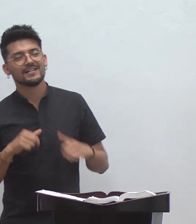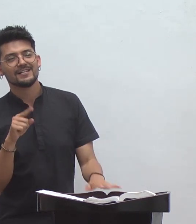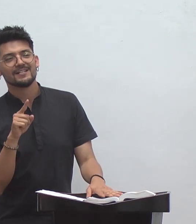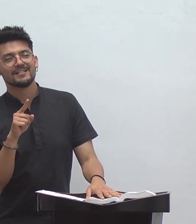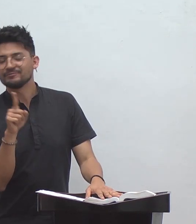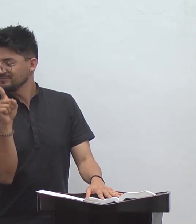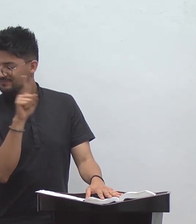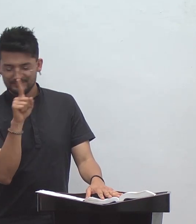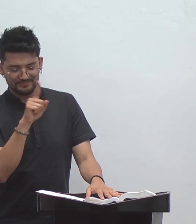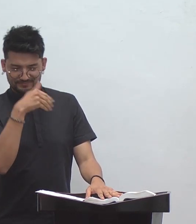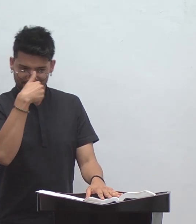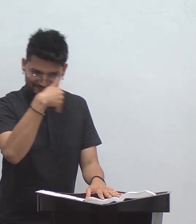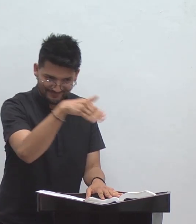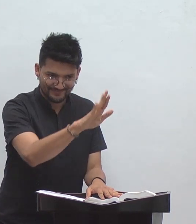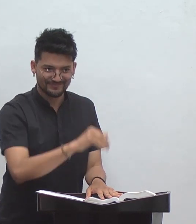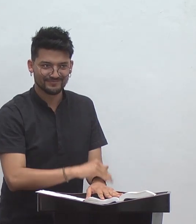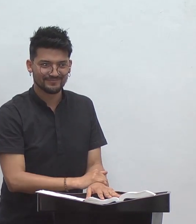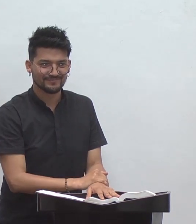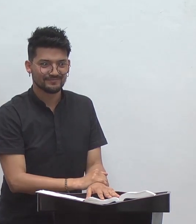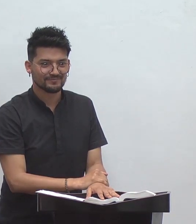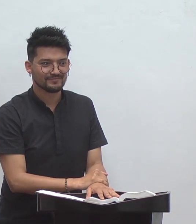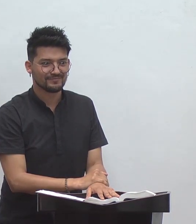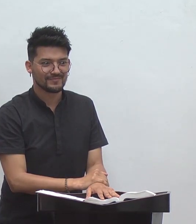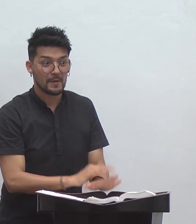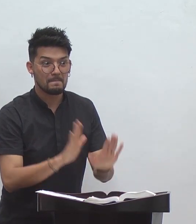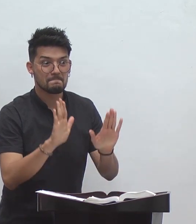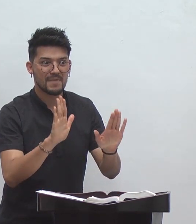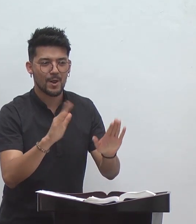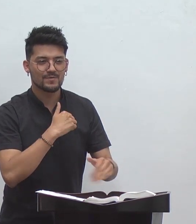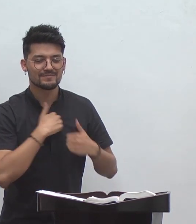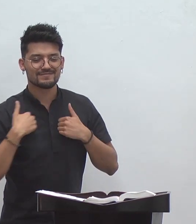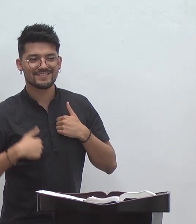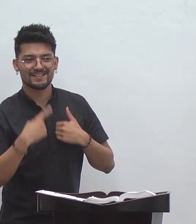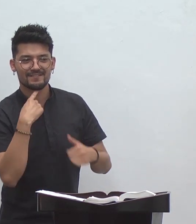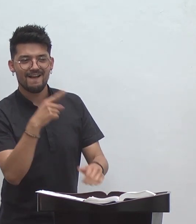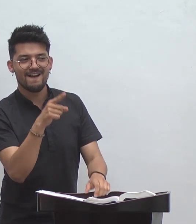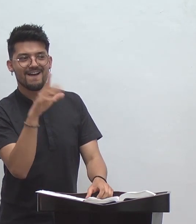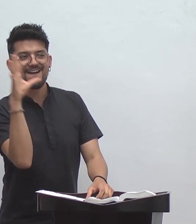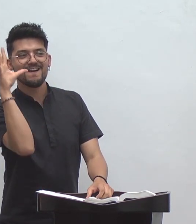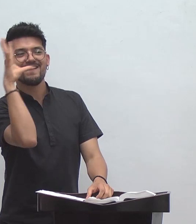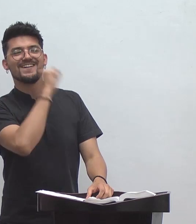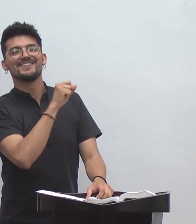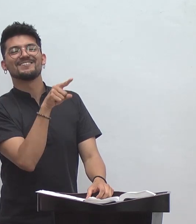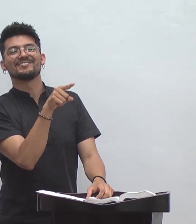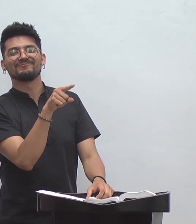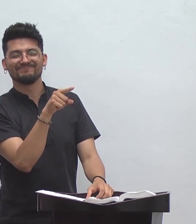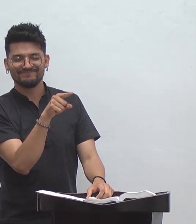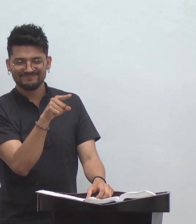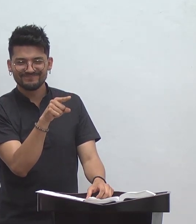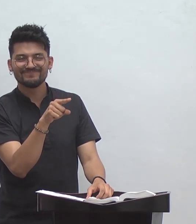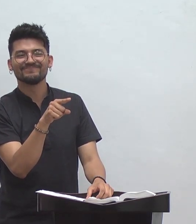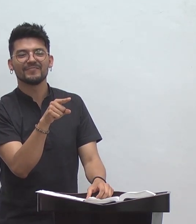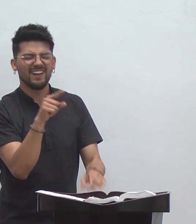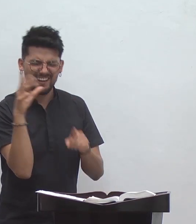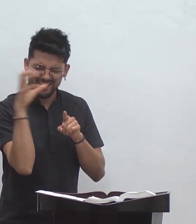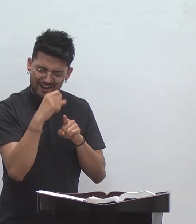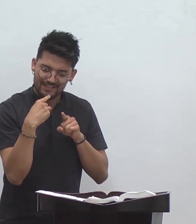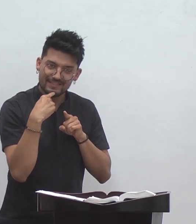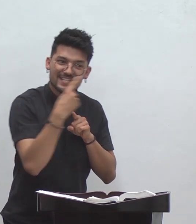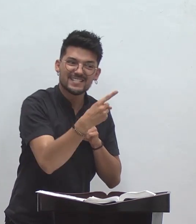El sacerdote Elí le dice, no, vete a tu casa, vete a tu cama. Pero